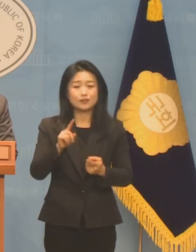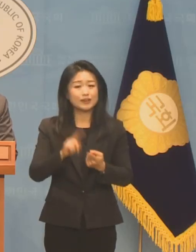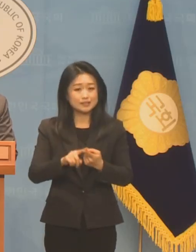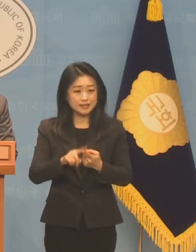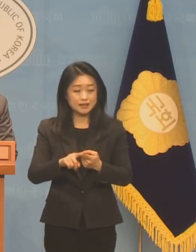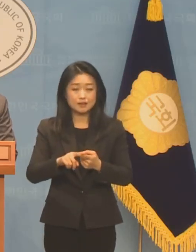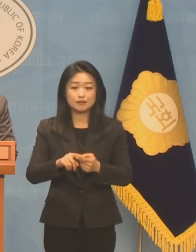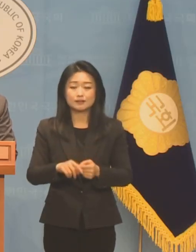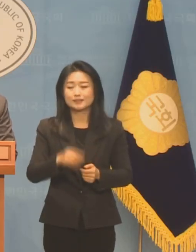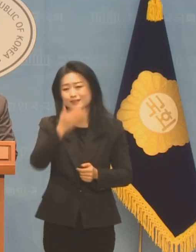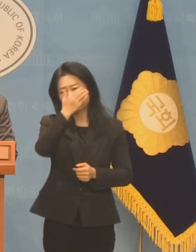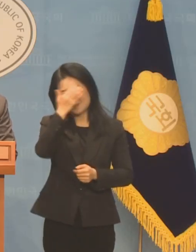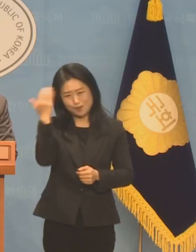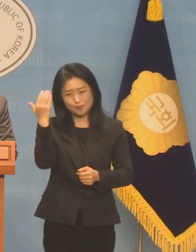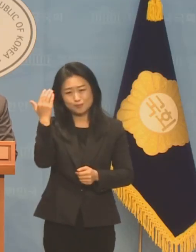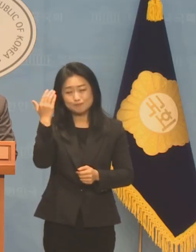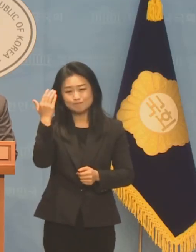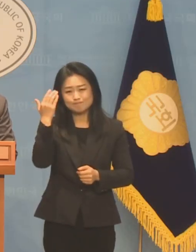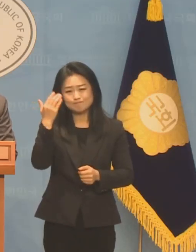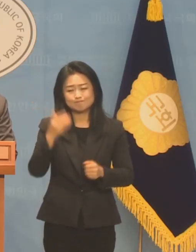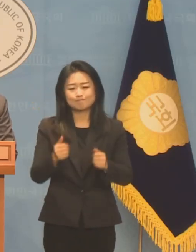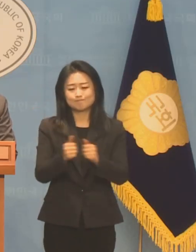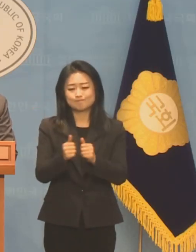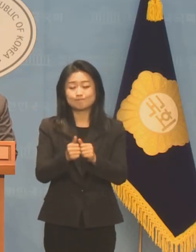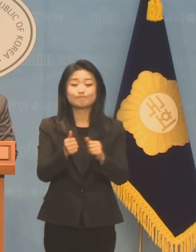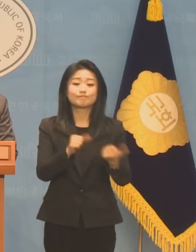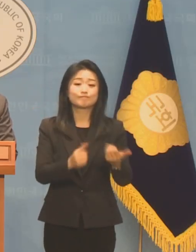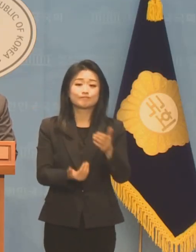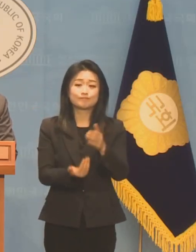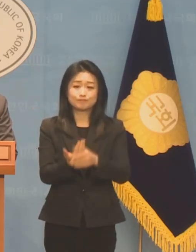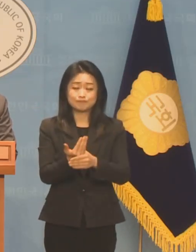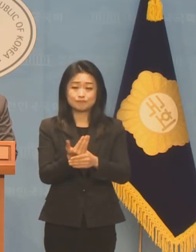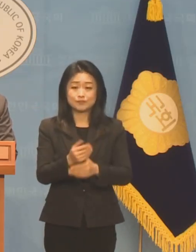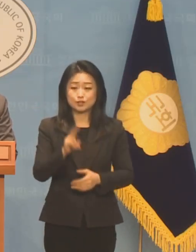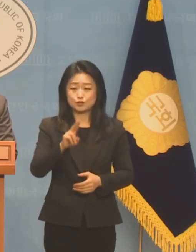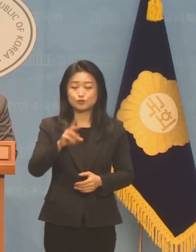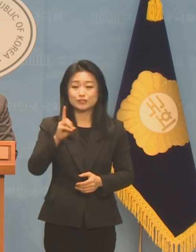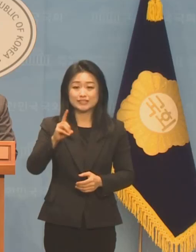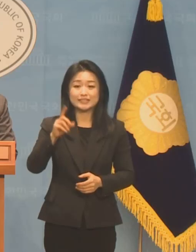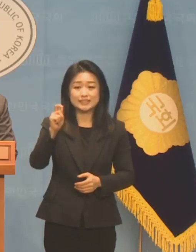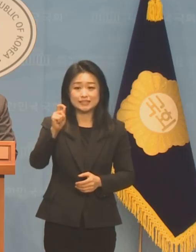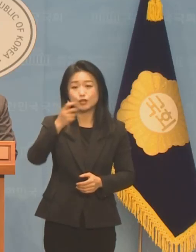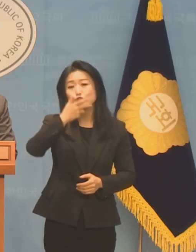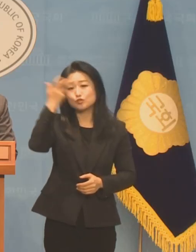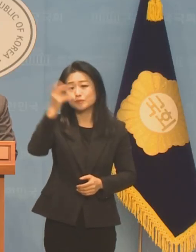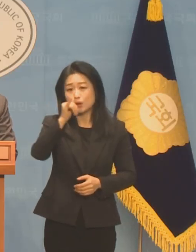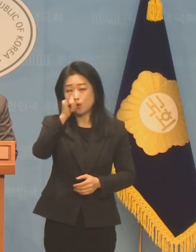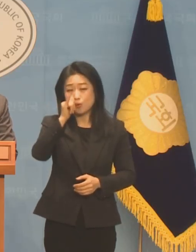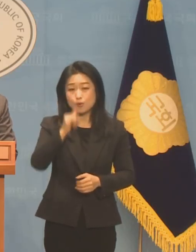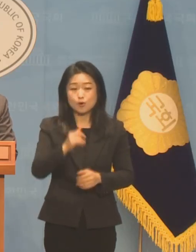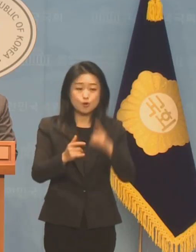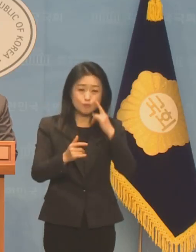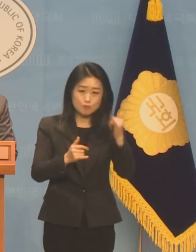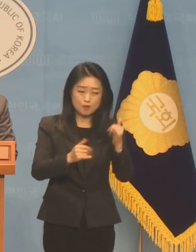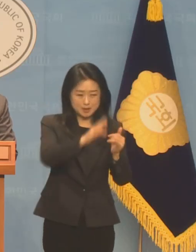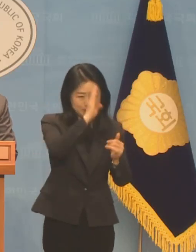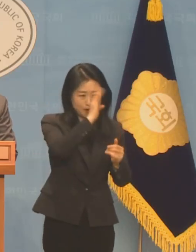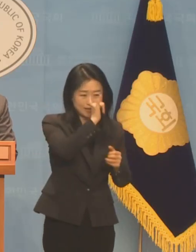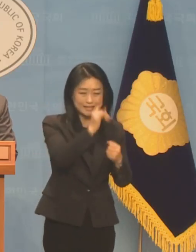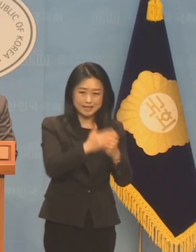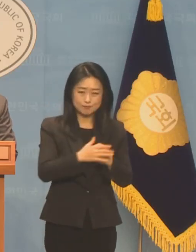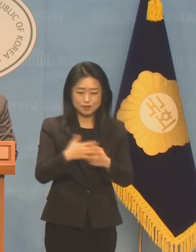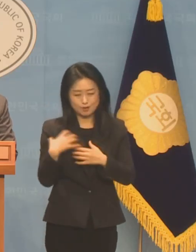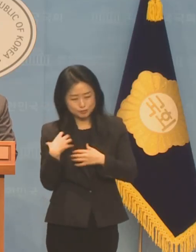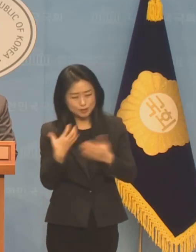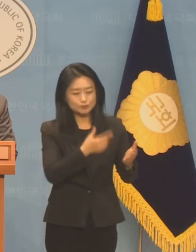기업에서 꽃다운 청년이 사망하였습니다. UDT를 꿈꿨었고 건강이 좋지 않은 부모님에게 부담이